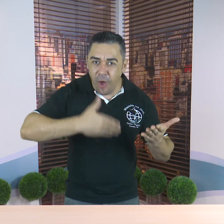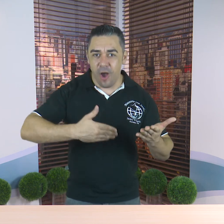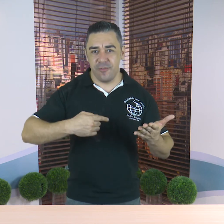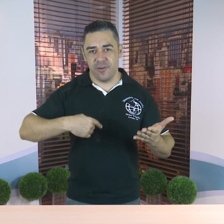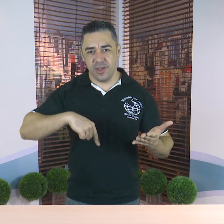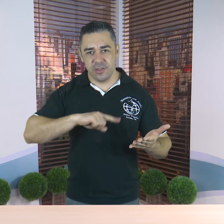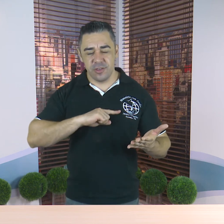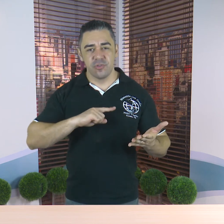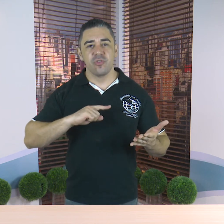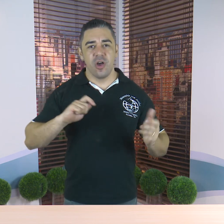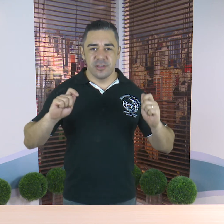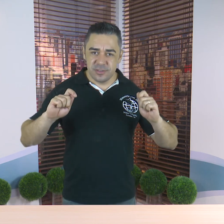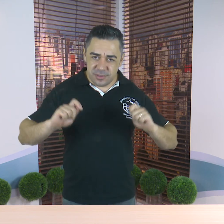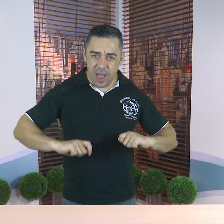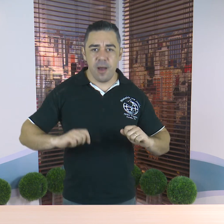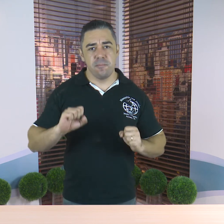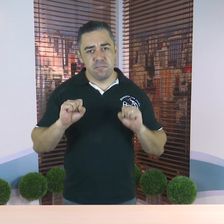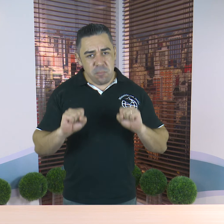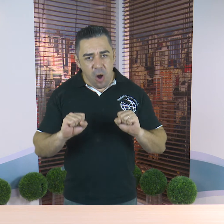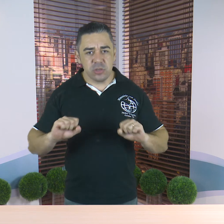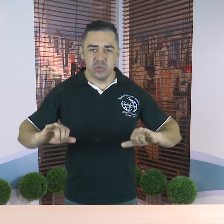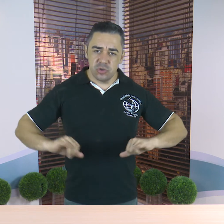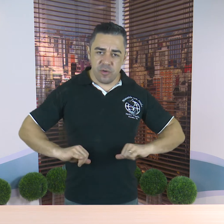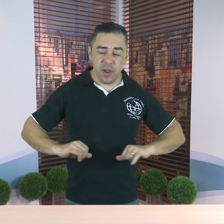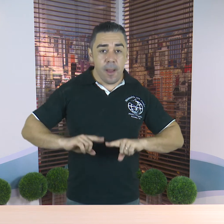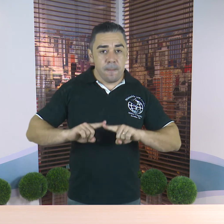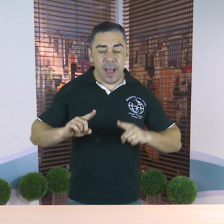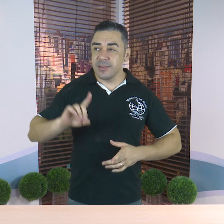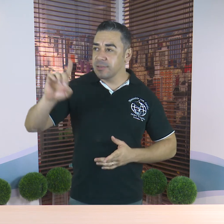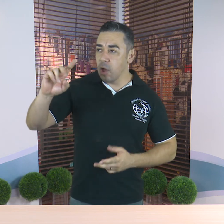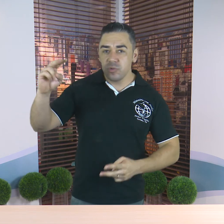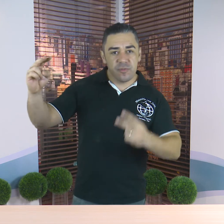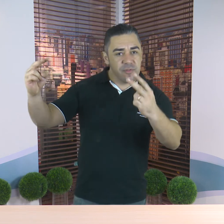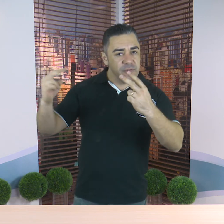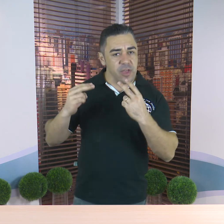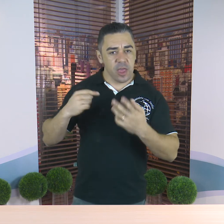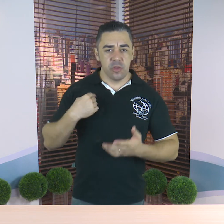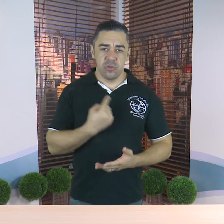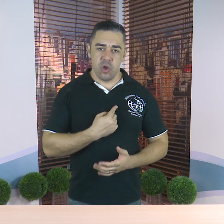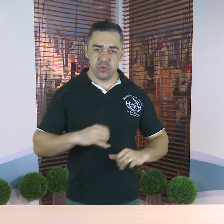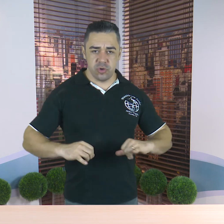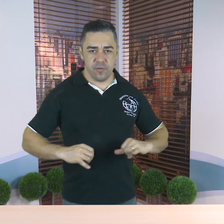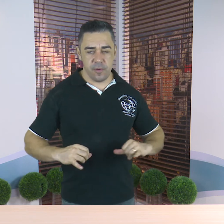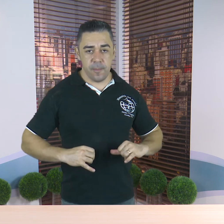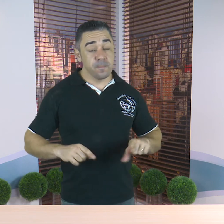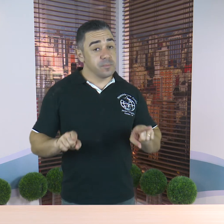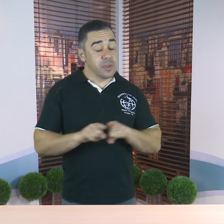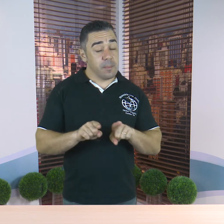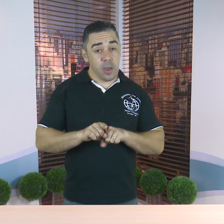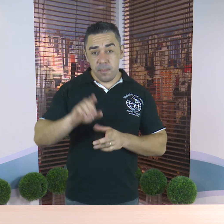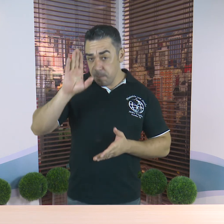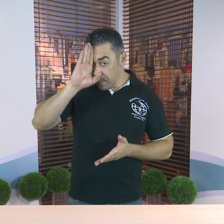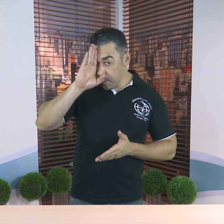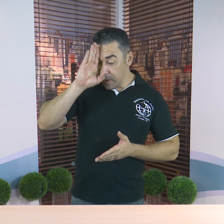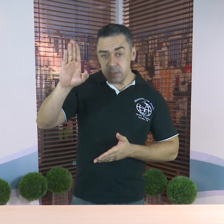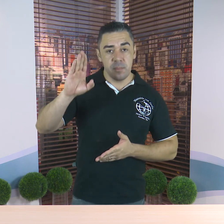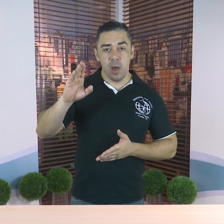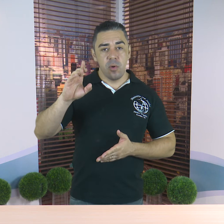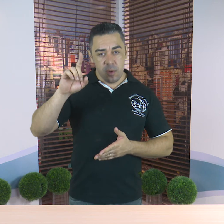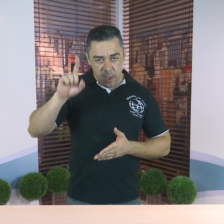do sofrimento e da presença de Deus em nossos sofrimentos. É também o principal protesto bíblico